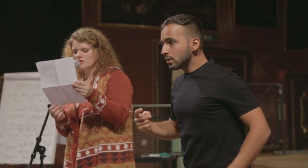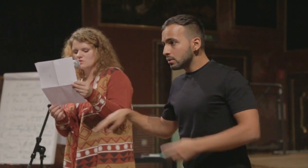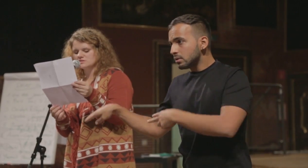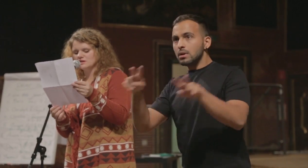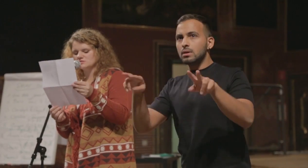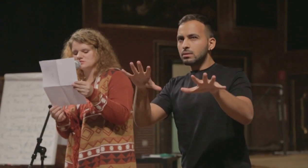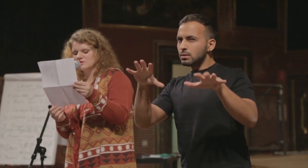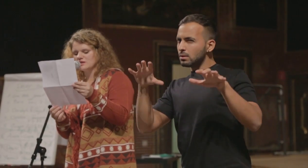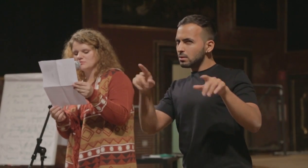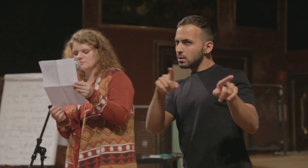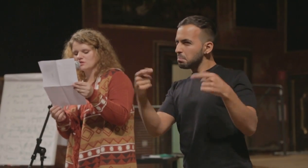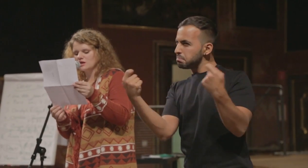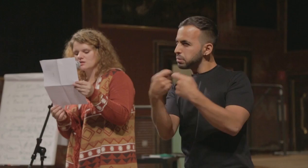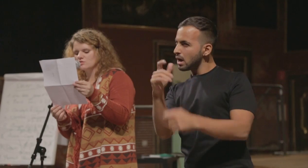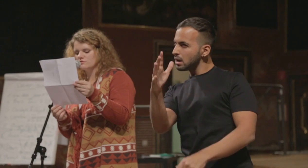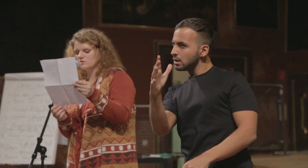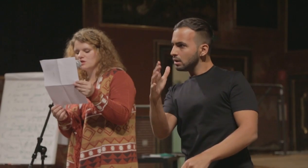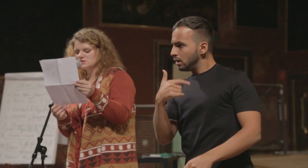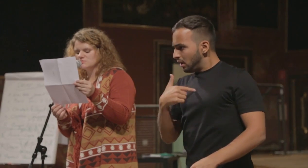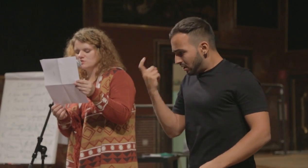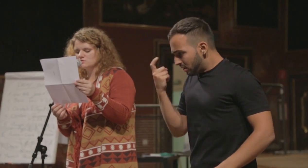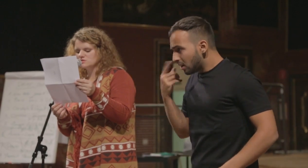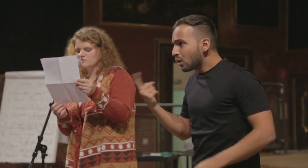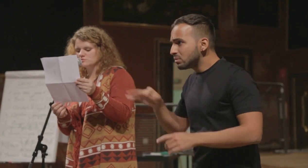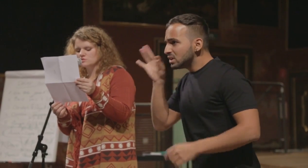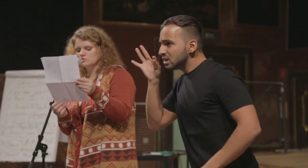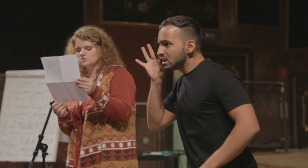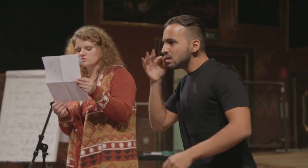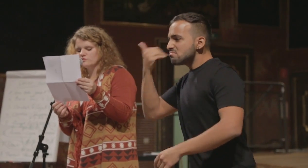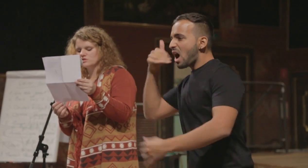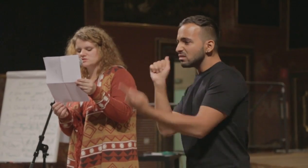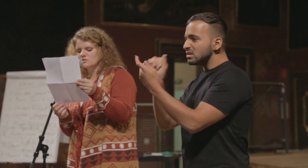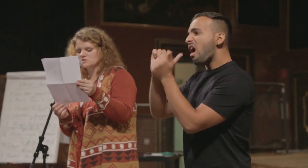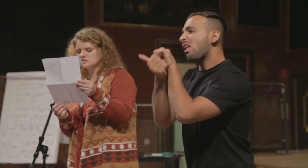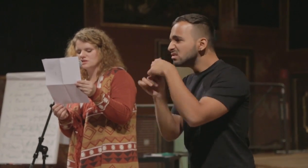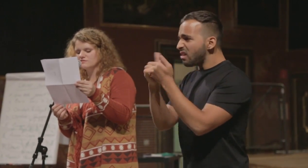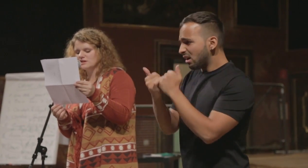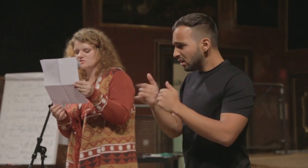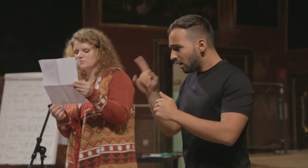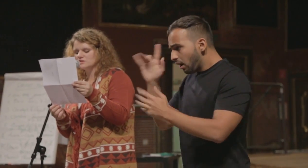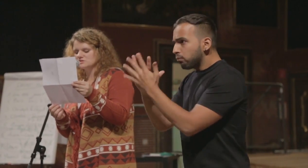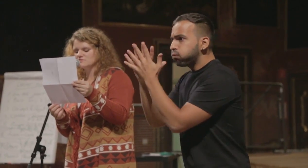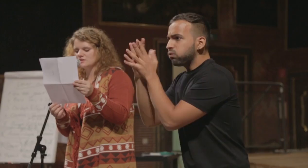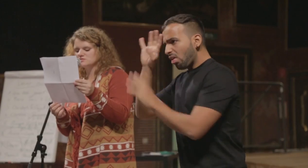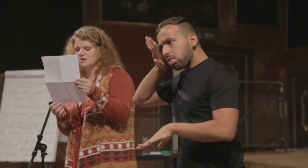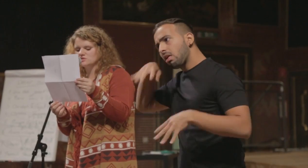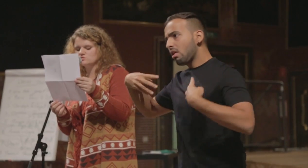Du hast Angst, dass sie bald heimlich Marihuana rauchen wird, sich mit Jungs trifft, um zu knutschen und du fürchtest auch, dass sie in eine Phase kommt, in der sie schwarze Skateschuhe